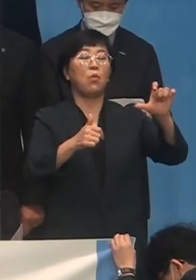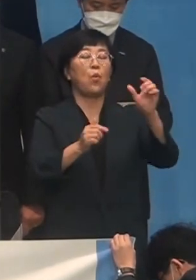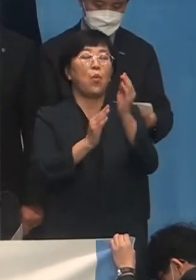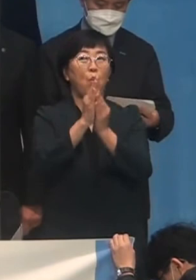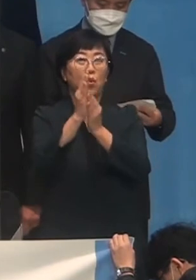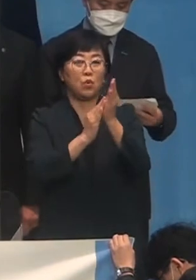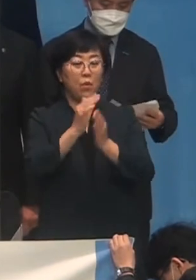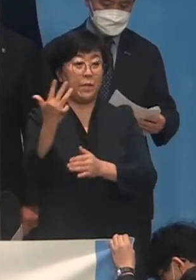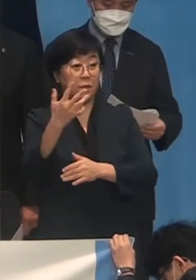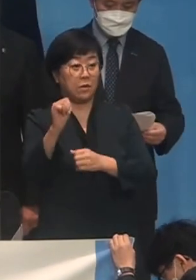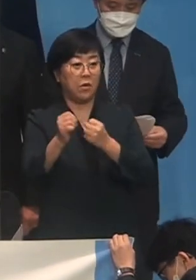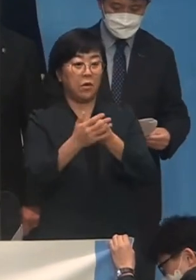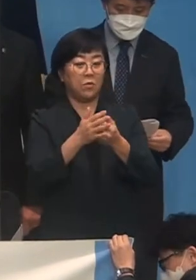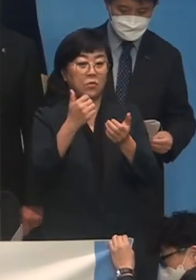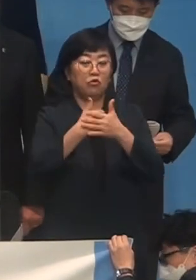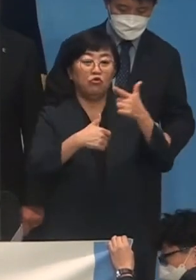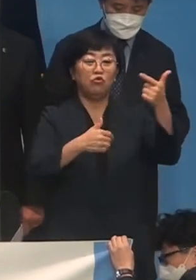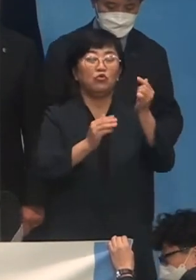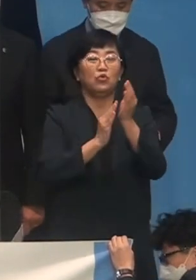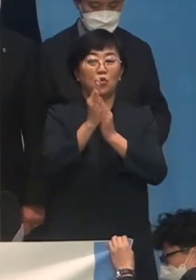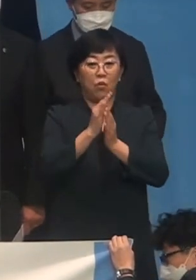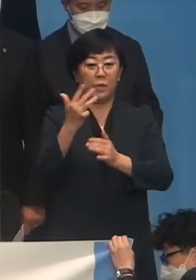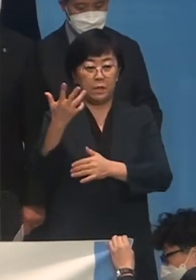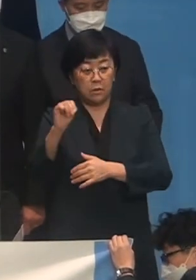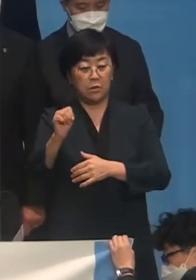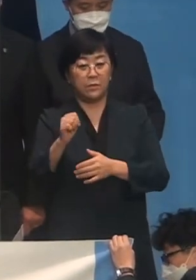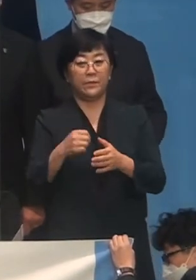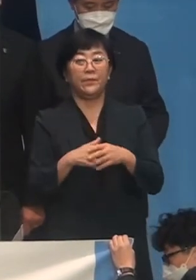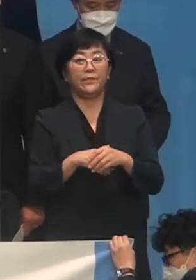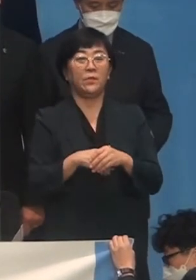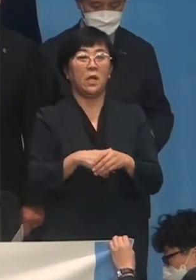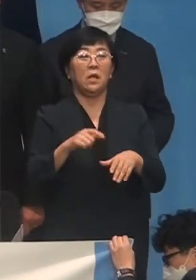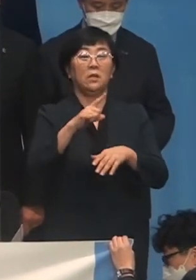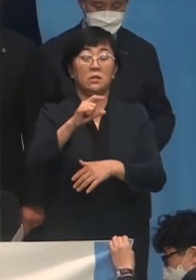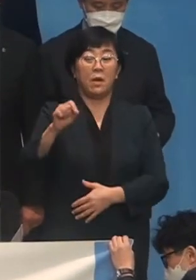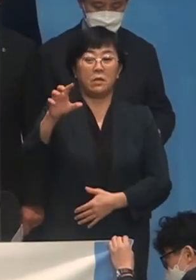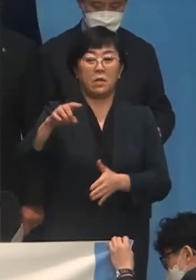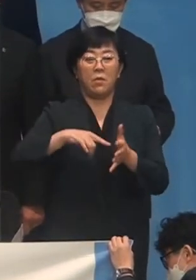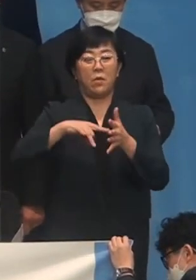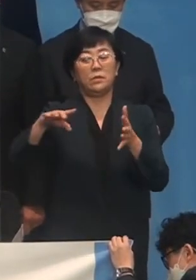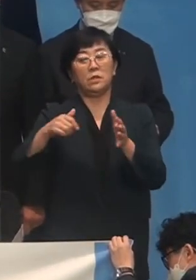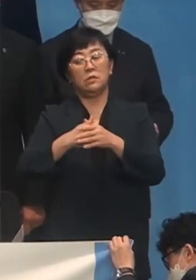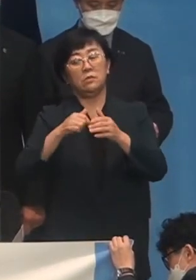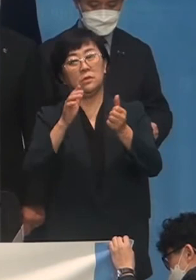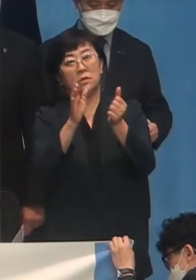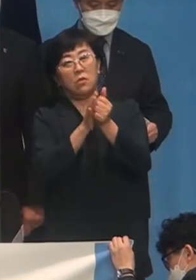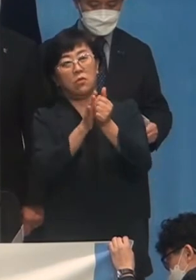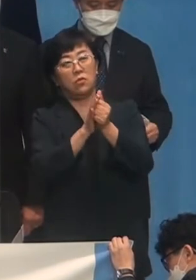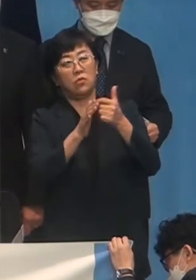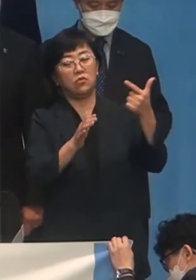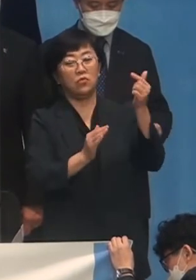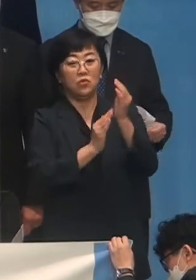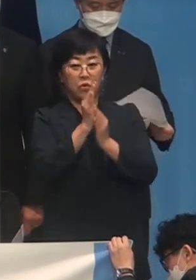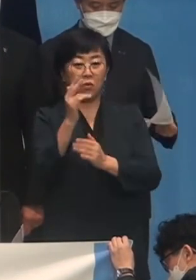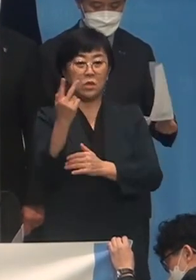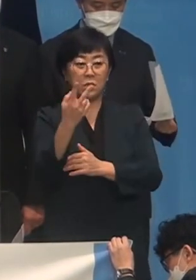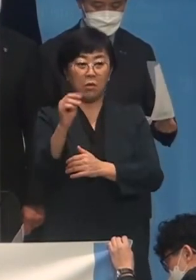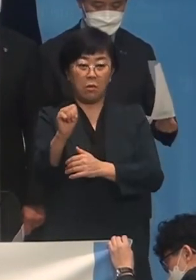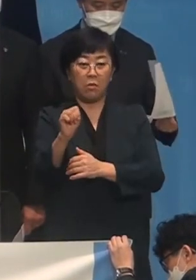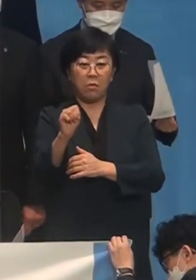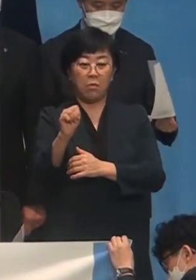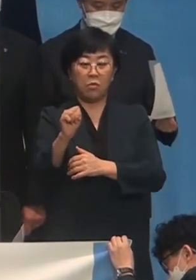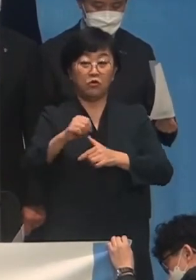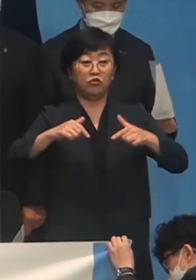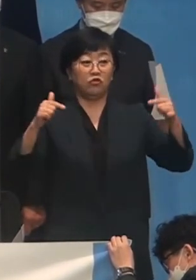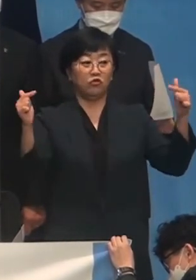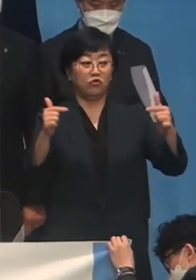원, 부가가치 감소 6조 8천억 원, 지방세 및 법정지원금 6조 2천억 원 등